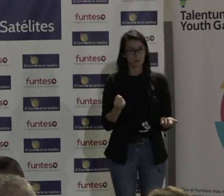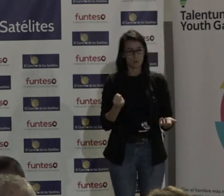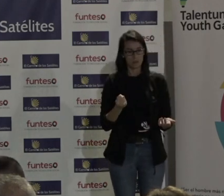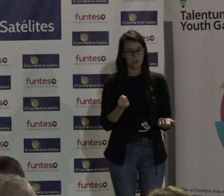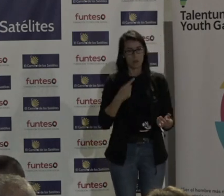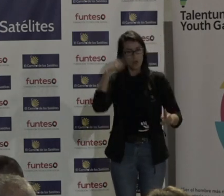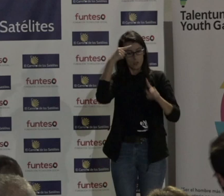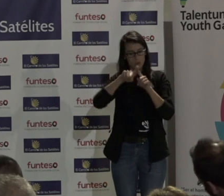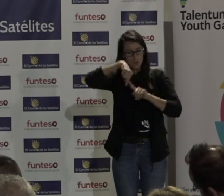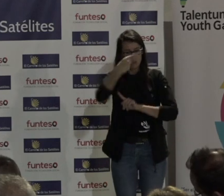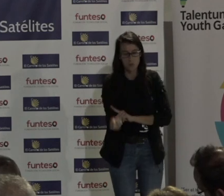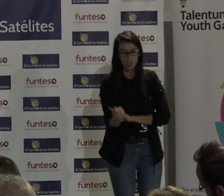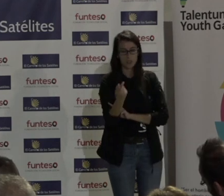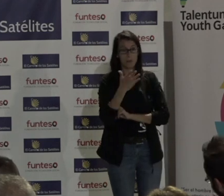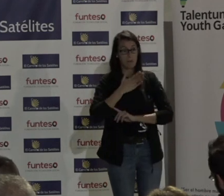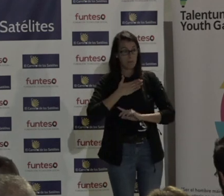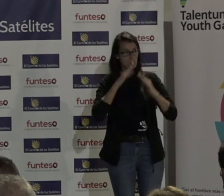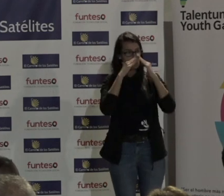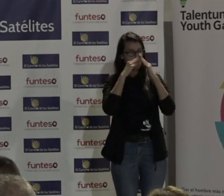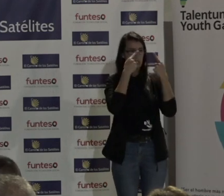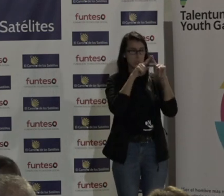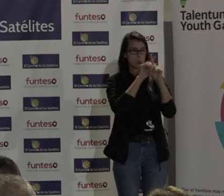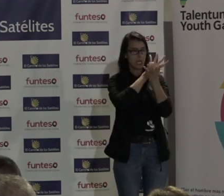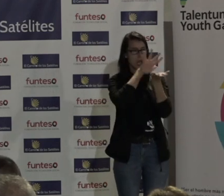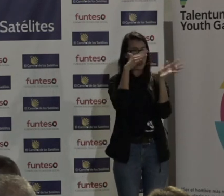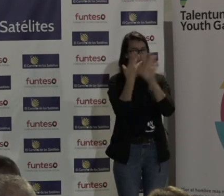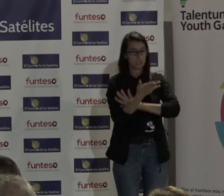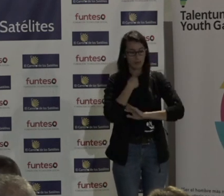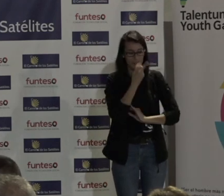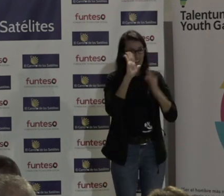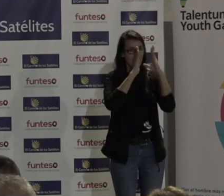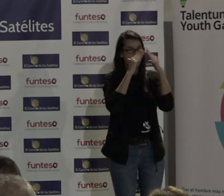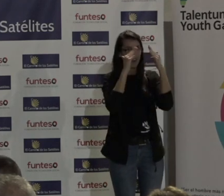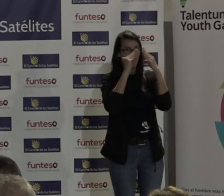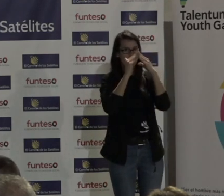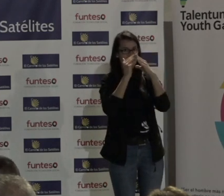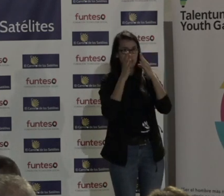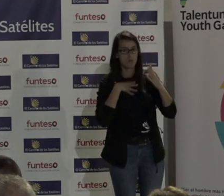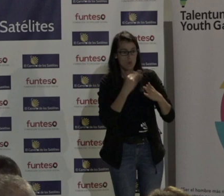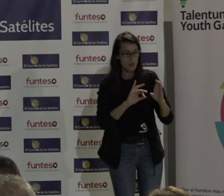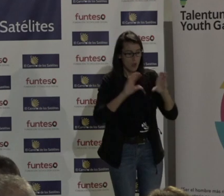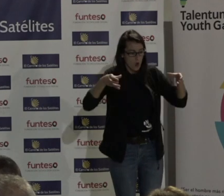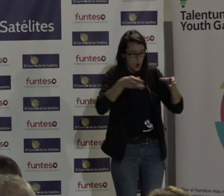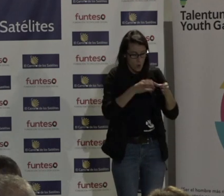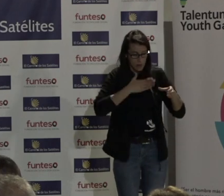para luego cambiar algunas cosas en casa. Cuando digo en casa, me refiero a mi